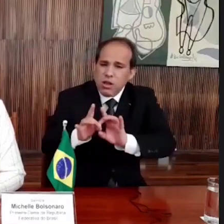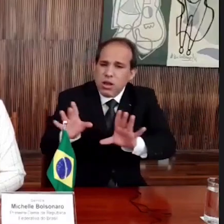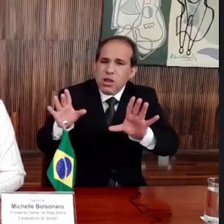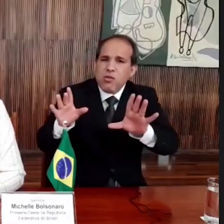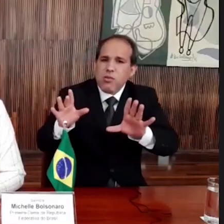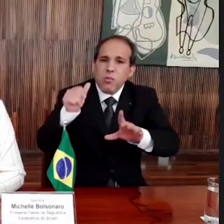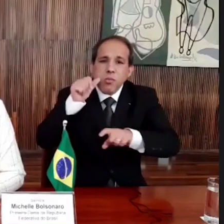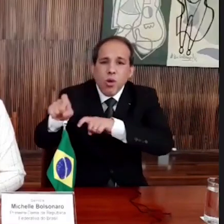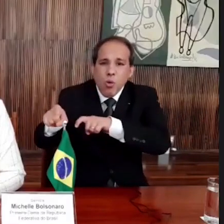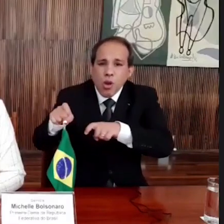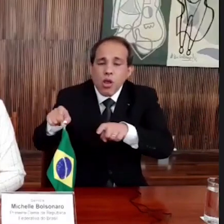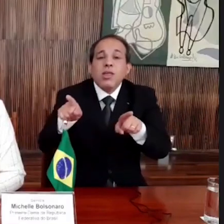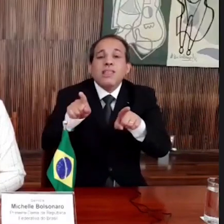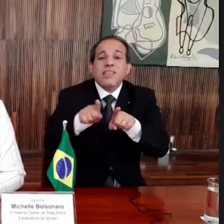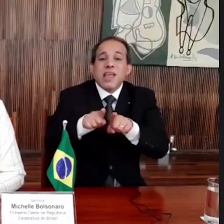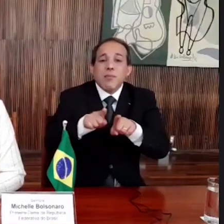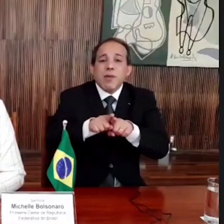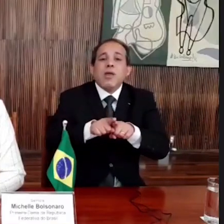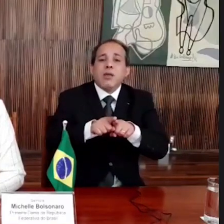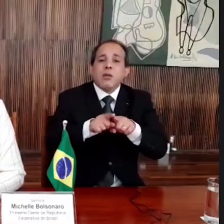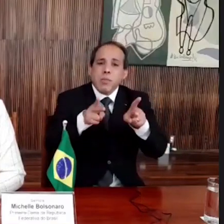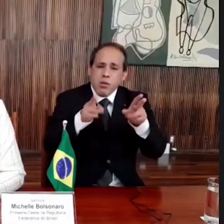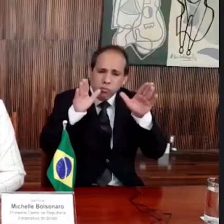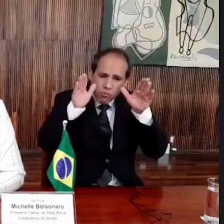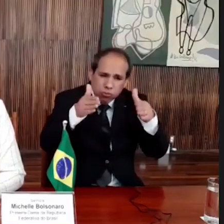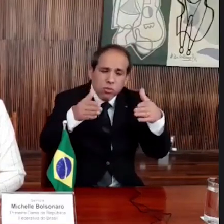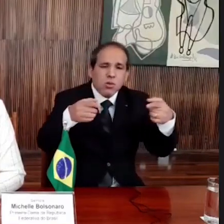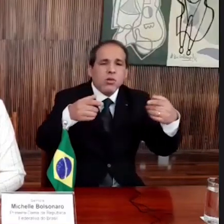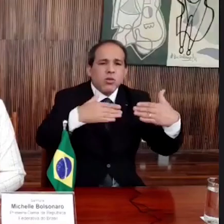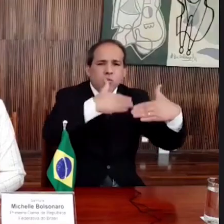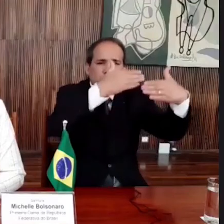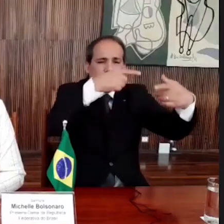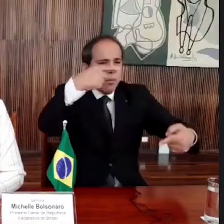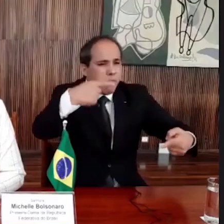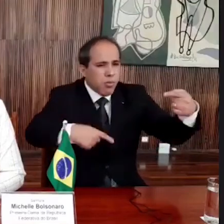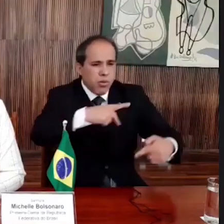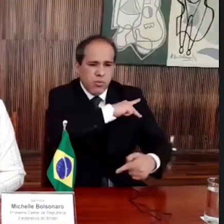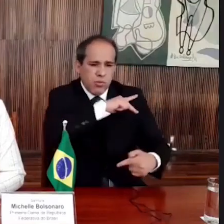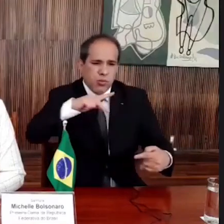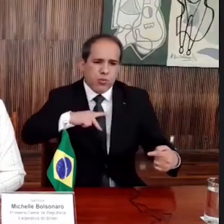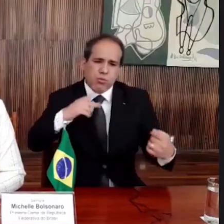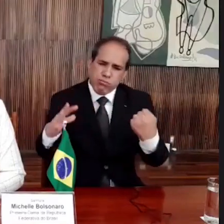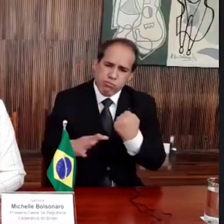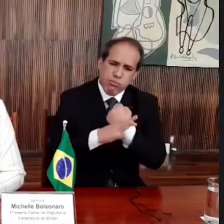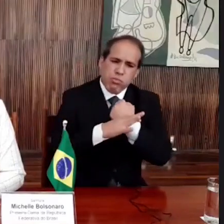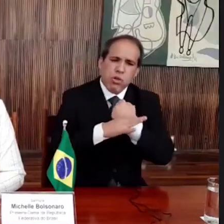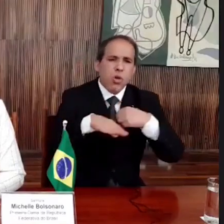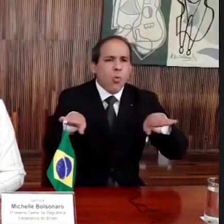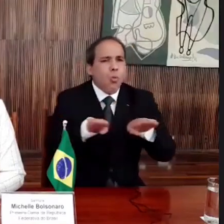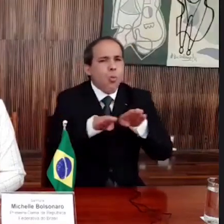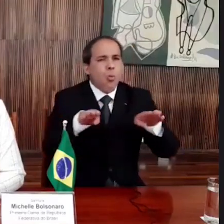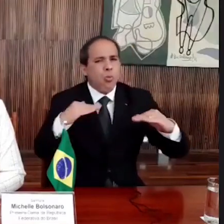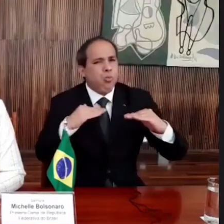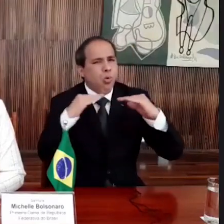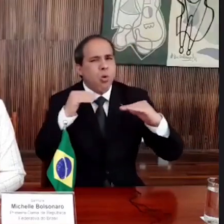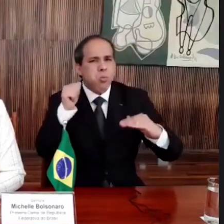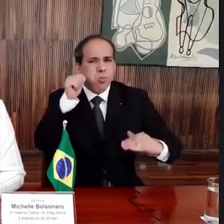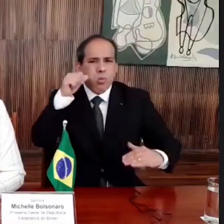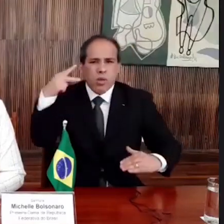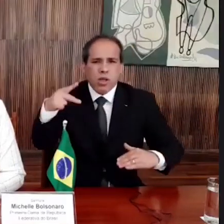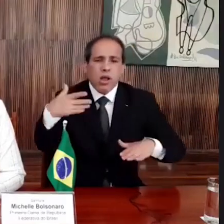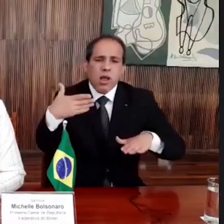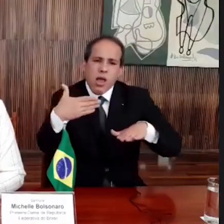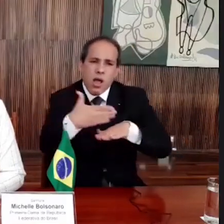para isso, estamos desenvolvendo políticas públicas para assegurar a igualdade dessas mulheres